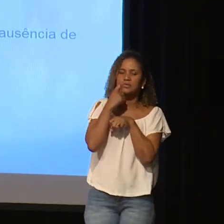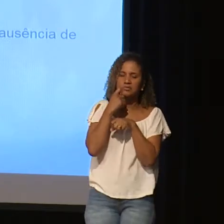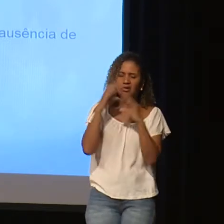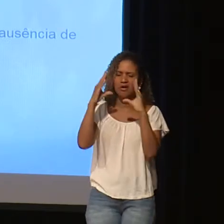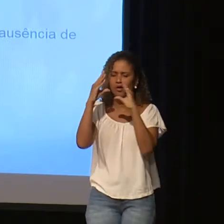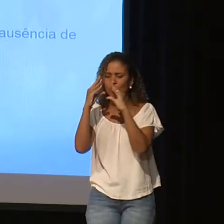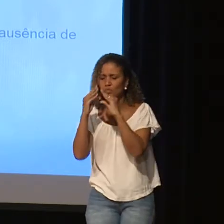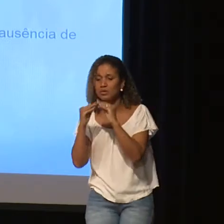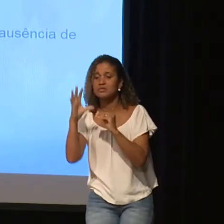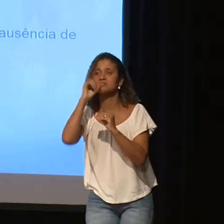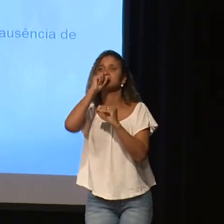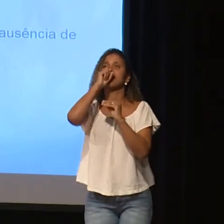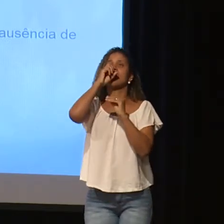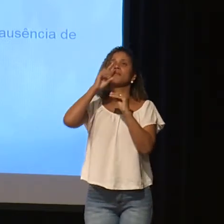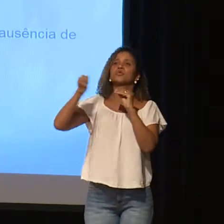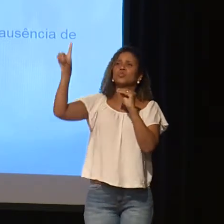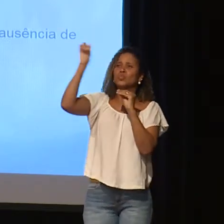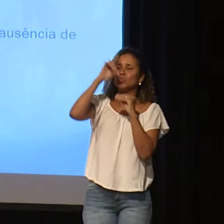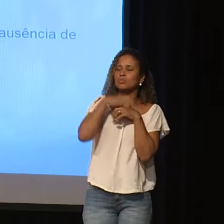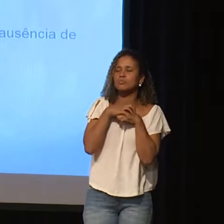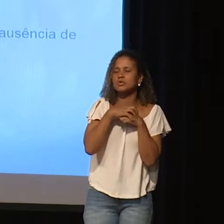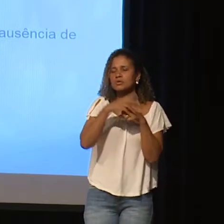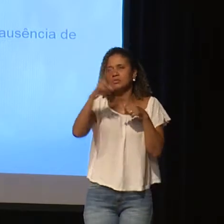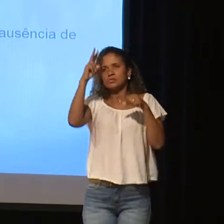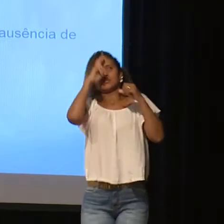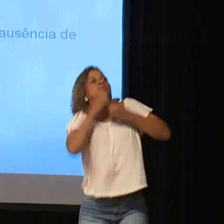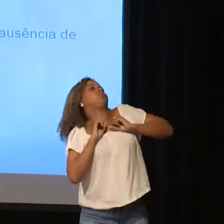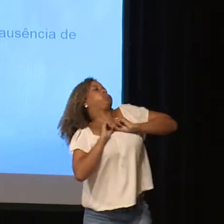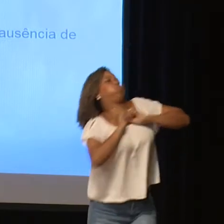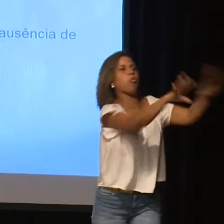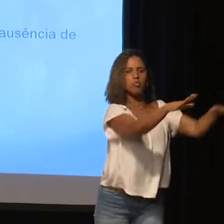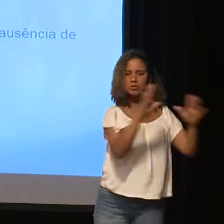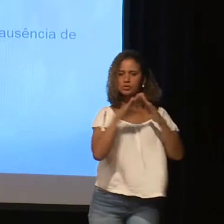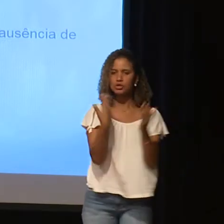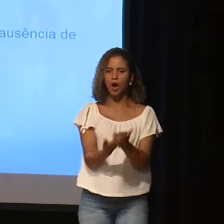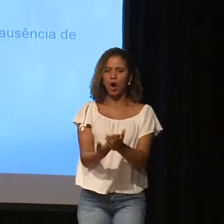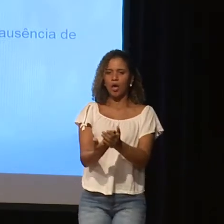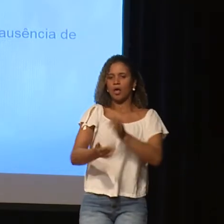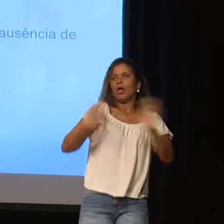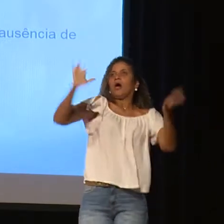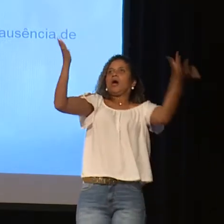televisão, aí sexta-noite, sábado, domingo, descansava, aí segunda era jogada na